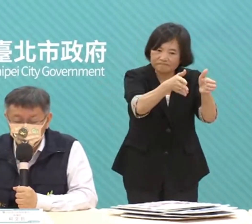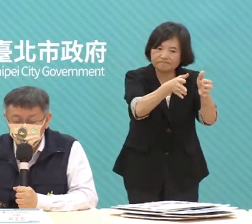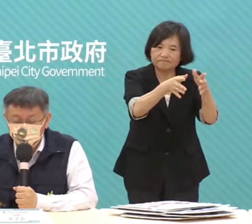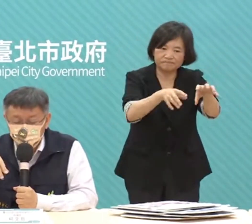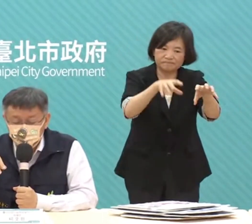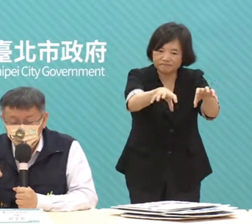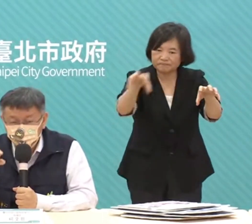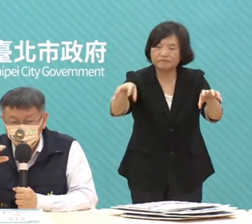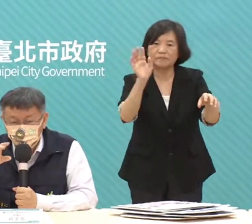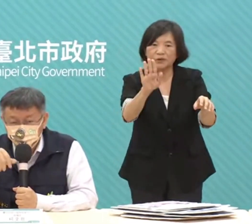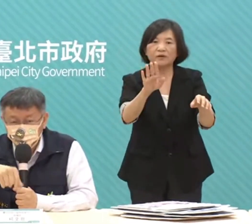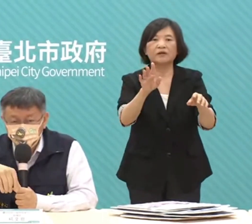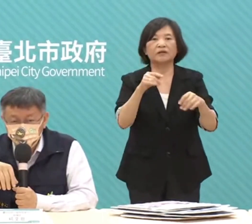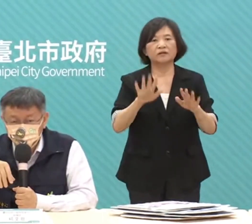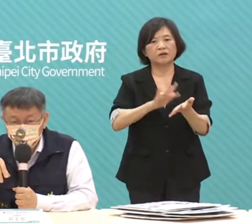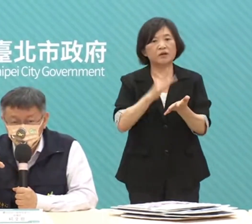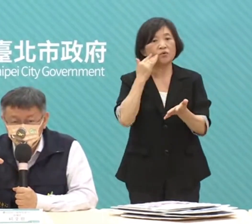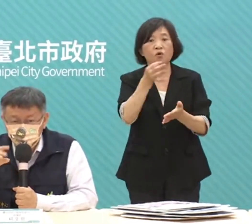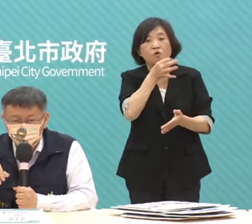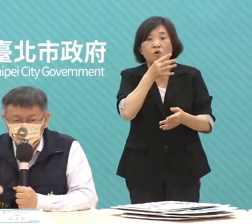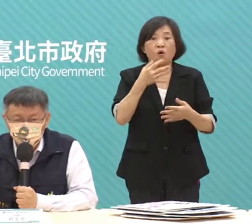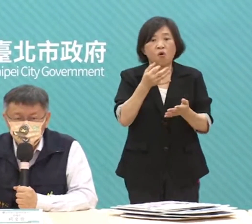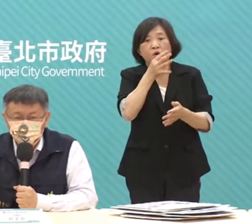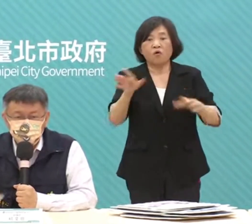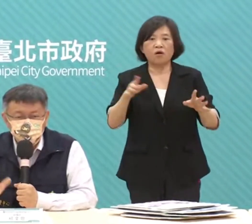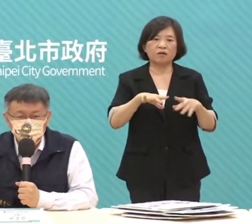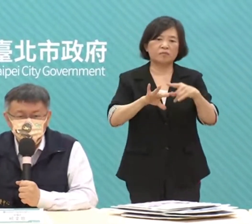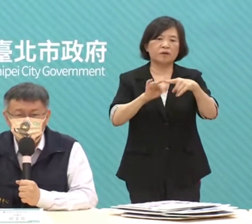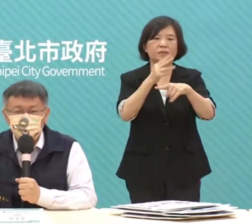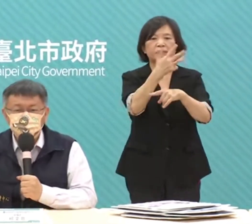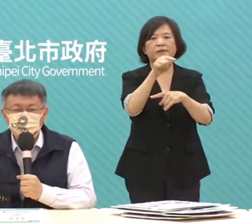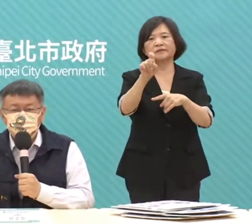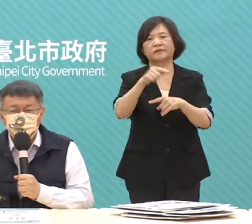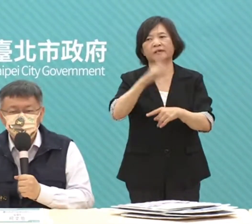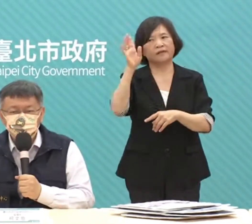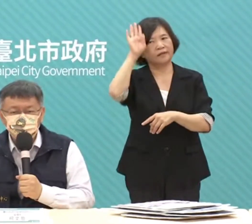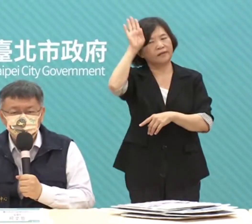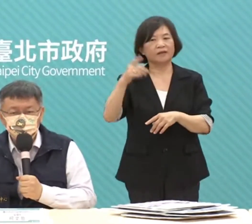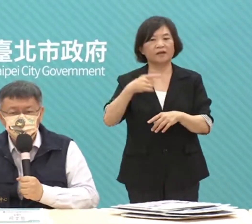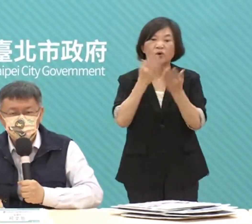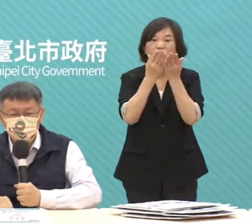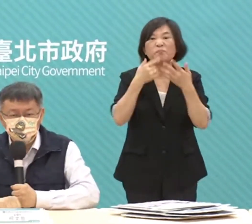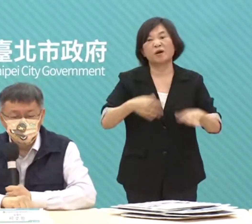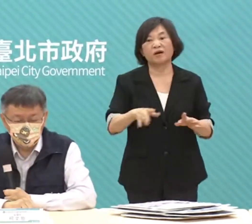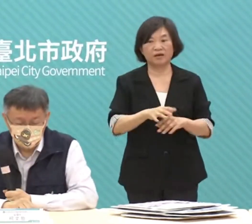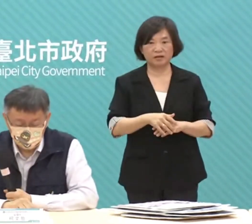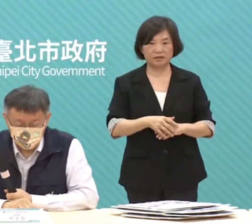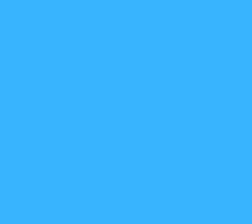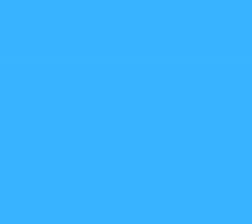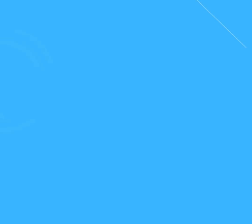送。但是如果现在跟我辩论说什么那个8%到15%的，拜托我跟你讲，我是有念书的，